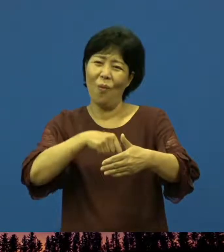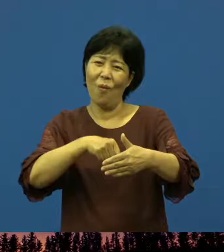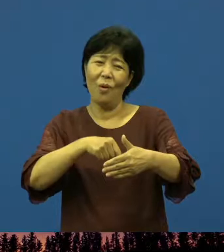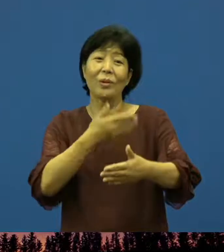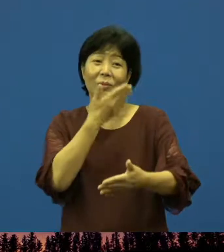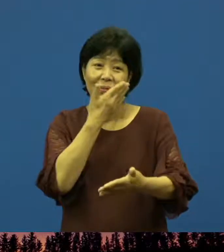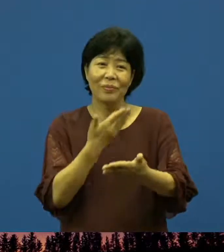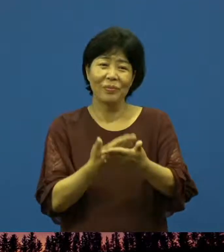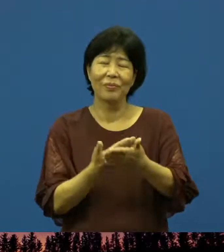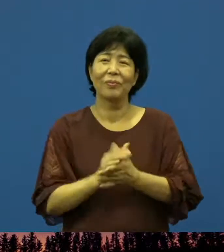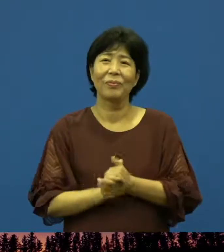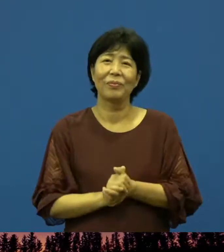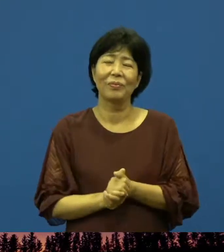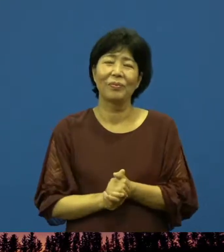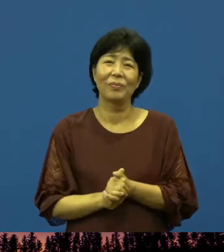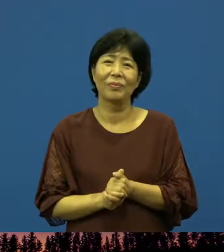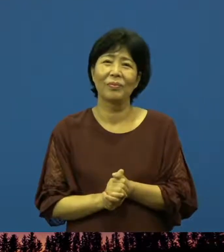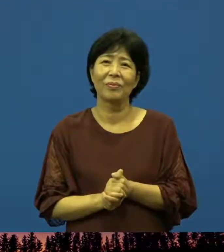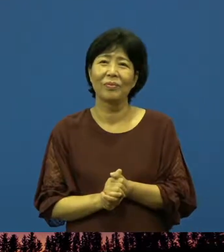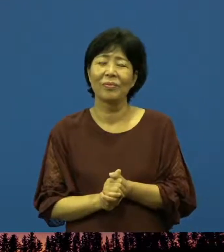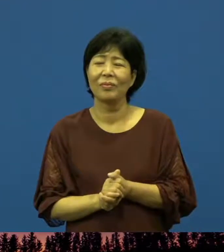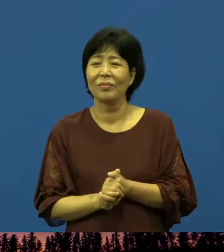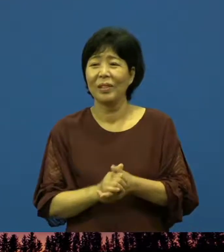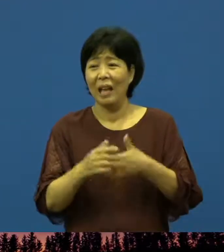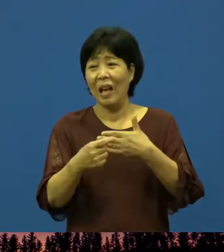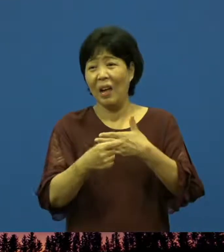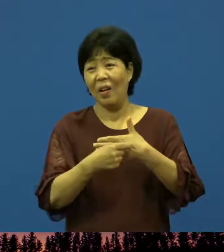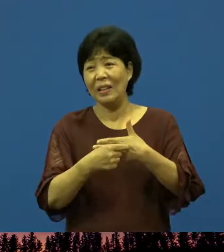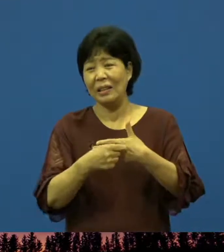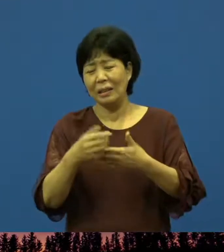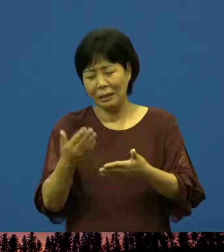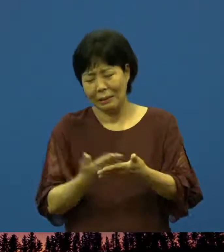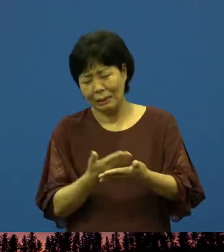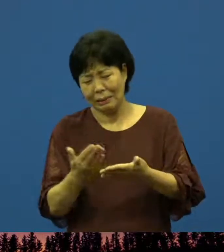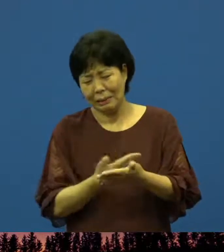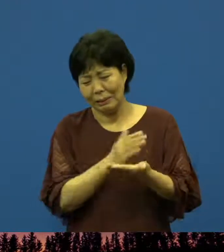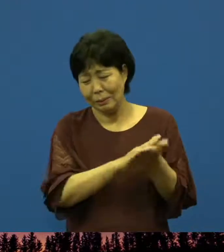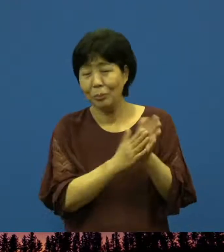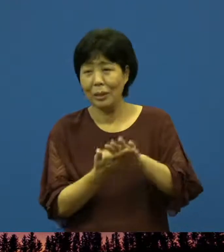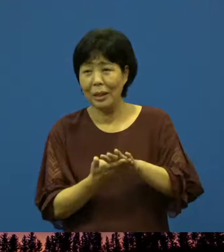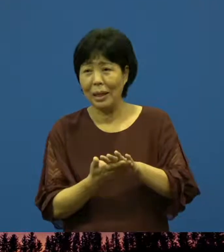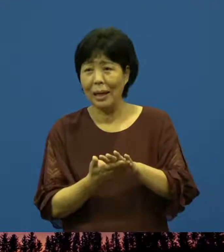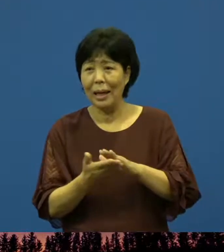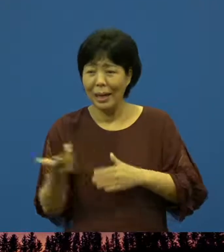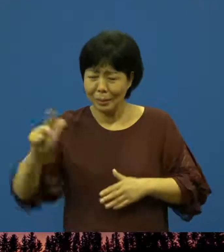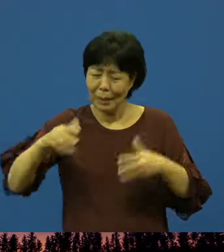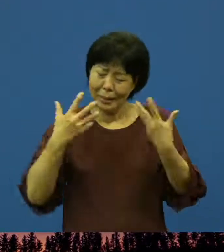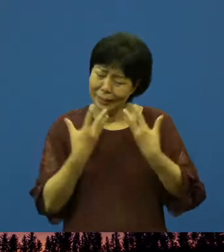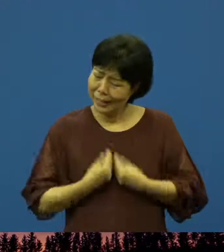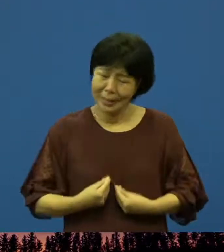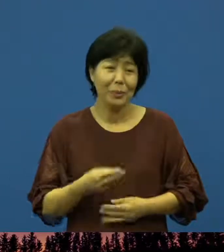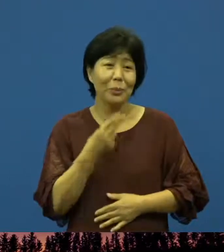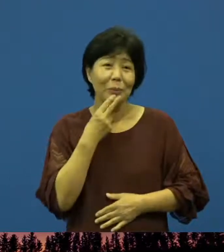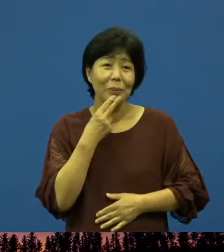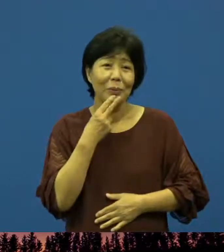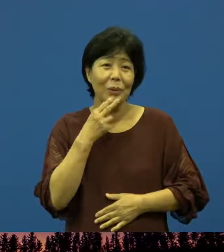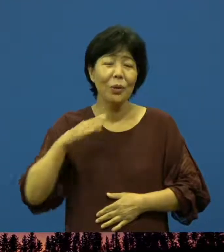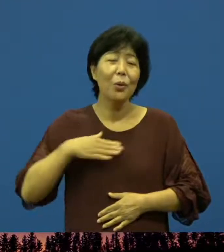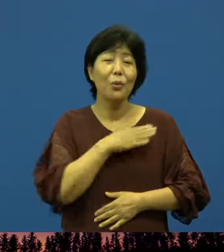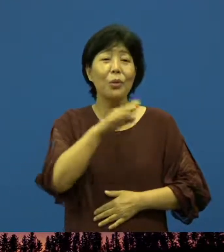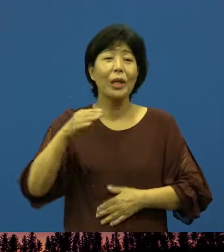있었던 것입니다. 겉은 낡아지지만 낙심하지 않는 이유는 우리의 몸